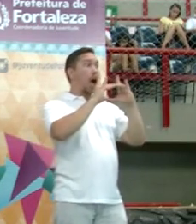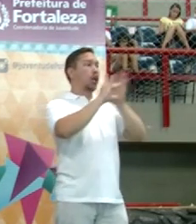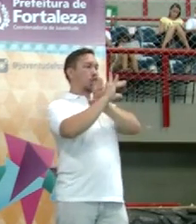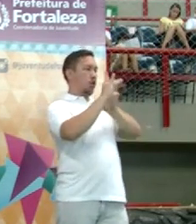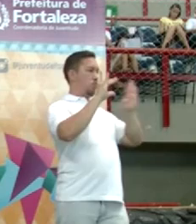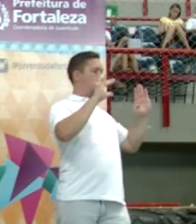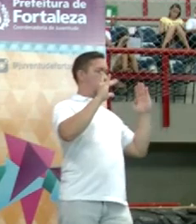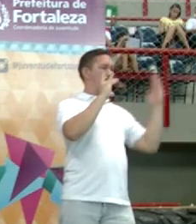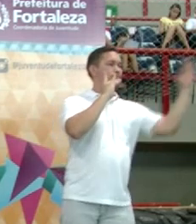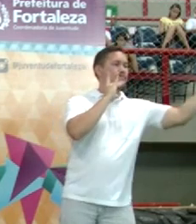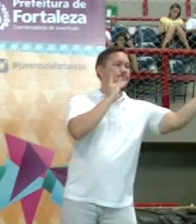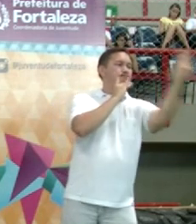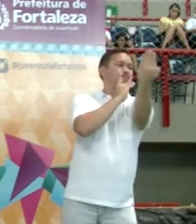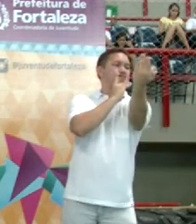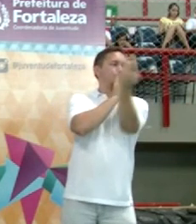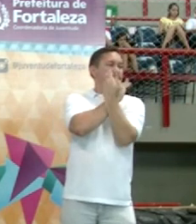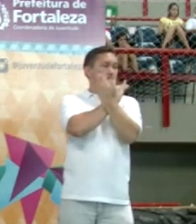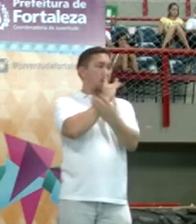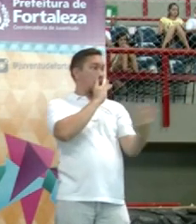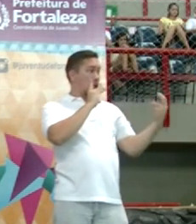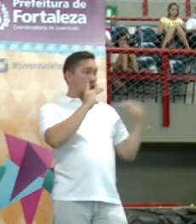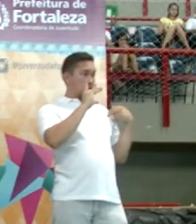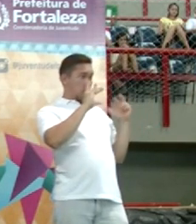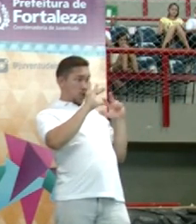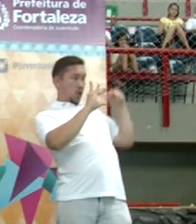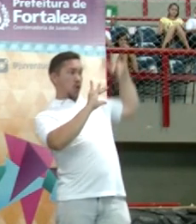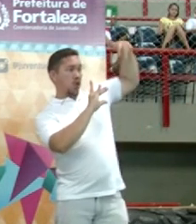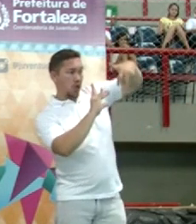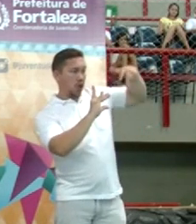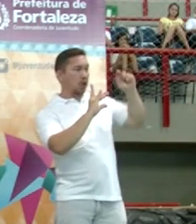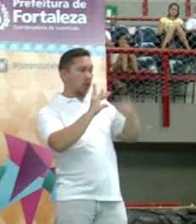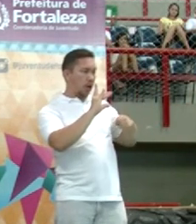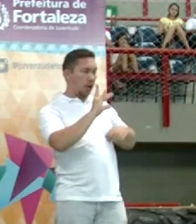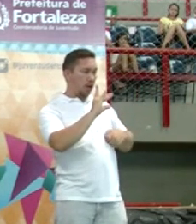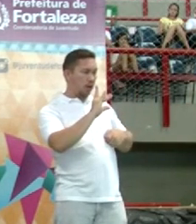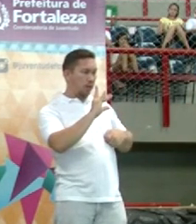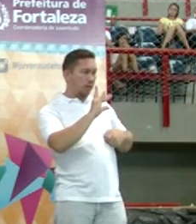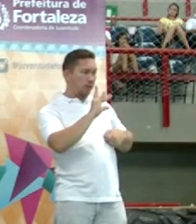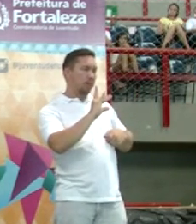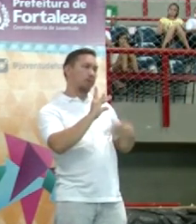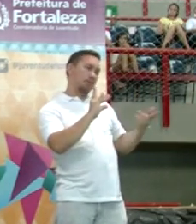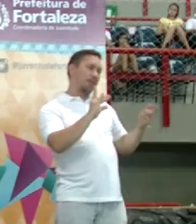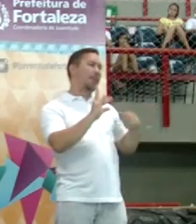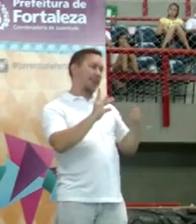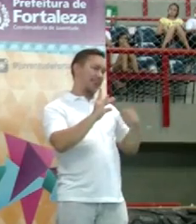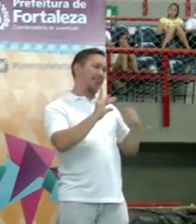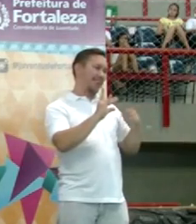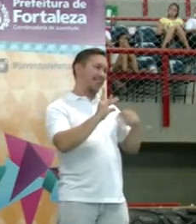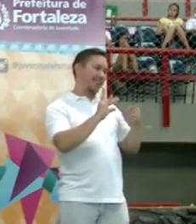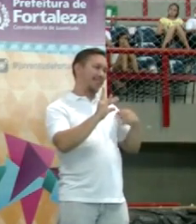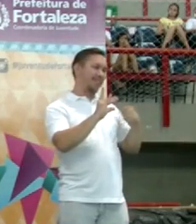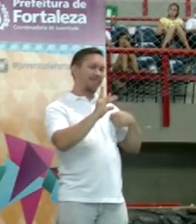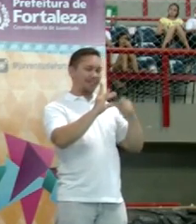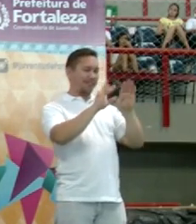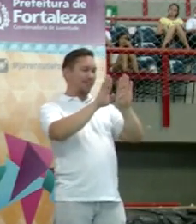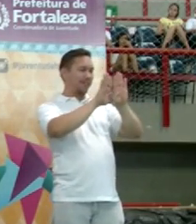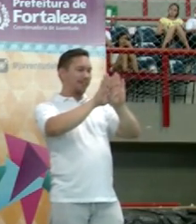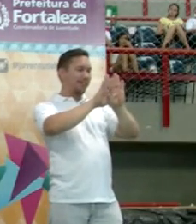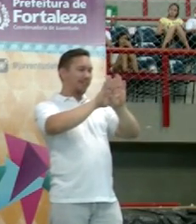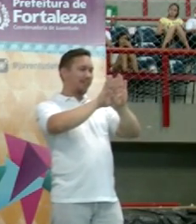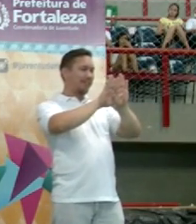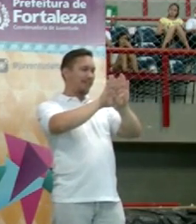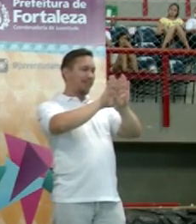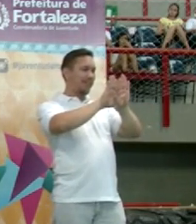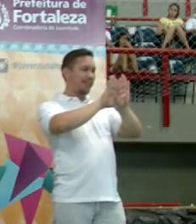muro. Dá para entrar por esse muro? Dá, porque se o muro for todo fechado, não tem ninguém nunca